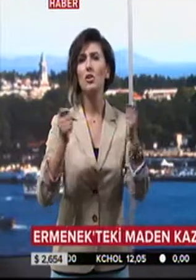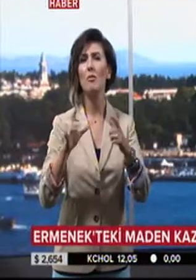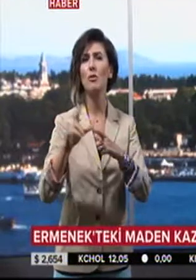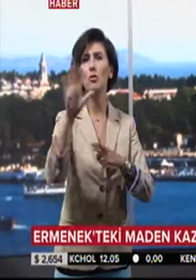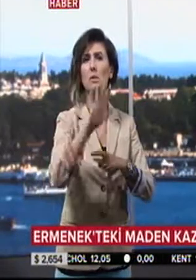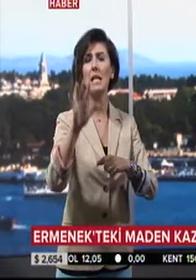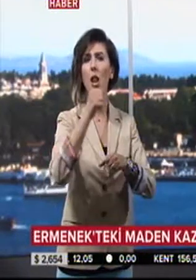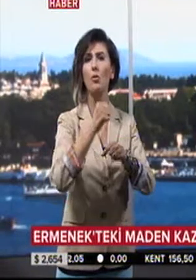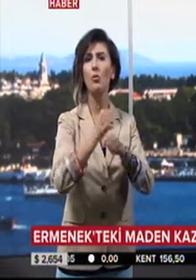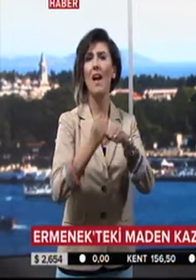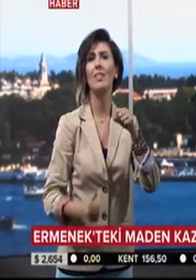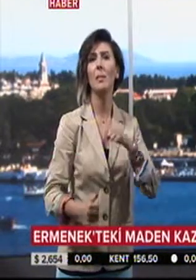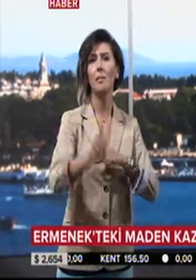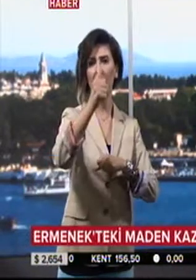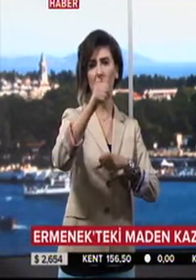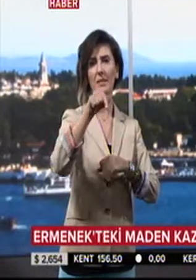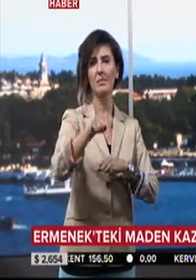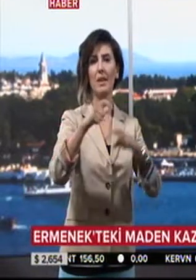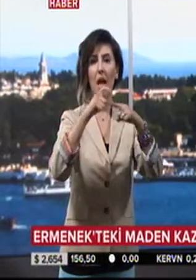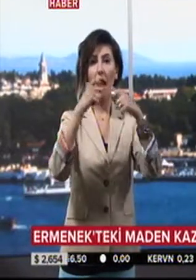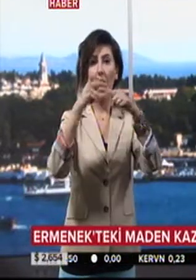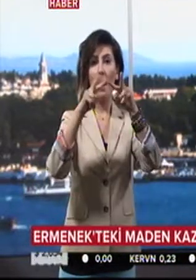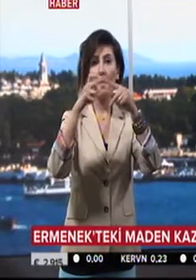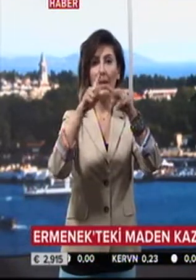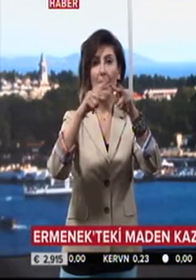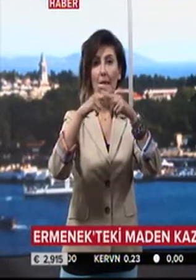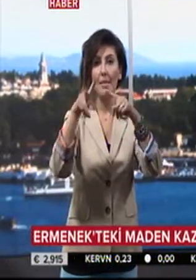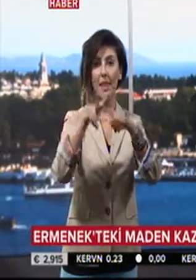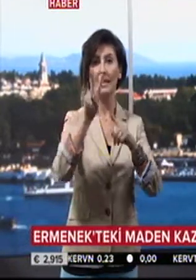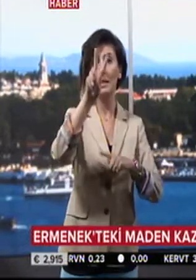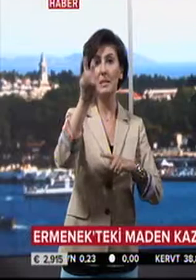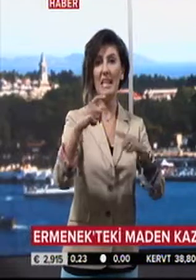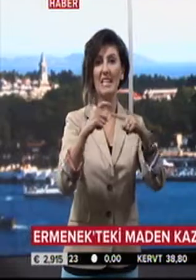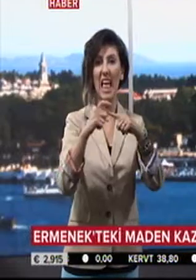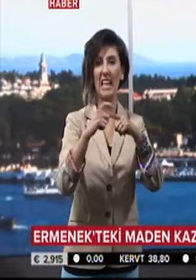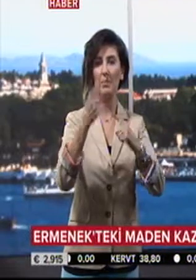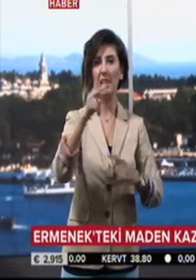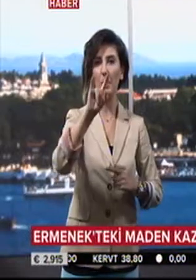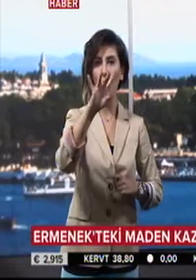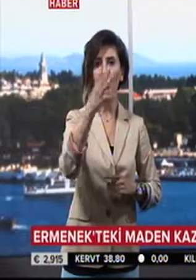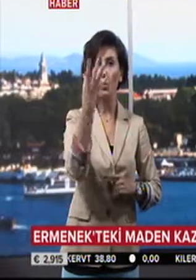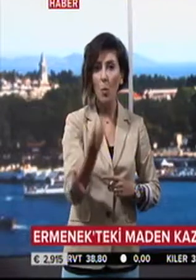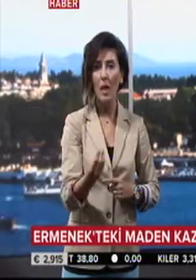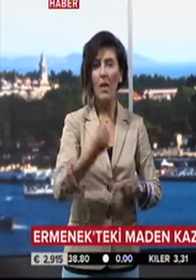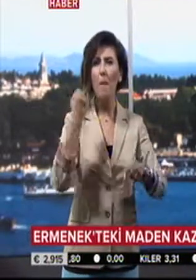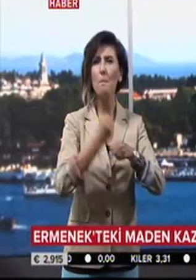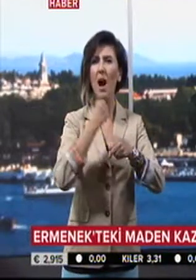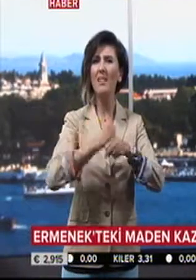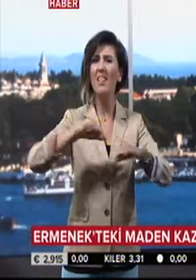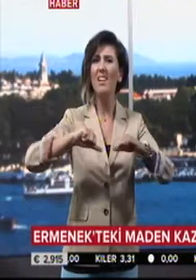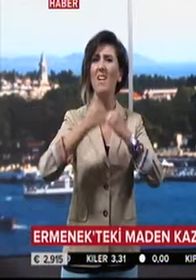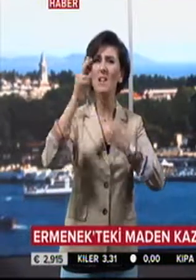Çalışma ve Sosyal Güvenlik Bakanı Faruk Çelik, Ermenek'te 28 Ekim 2014'te yaşanan